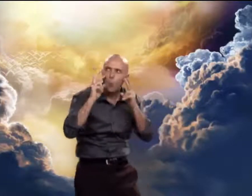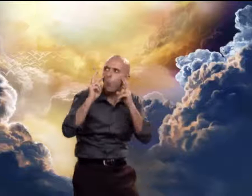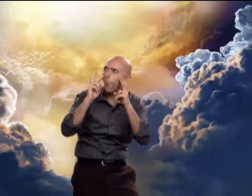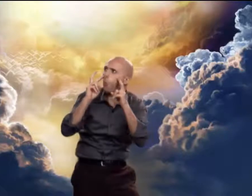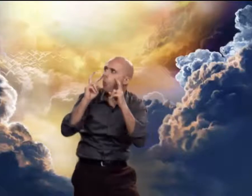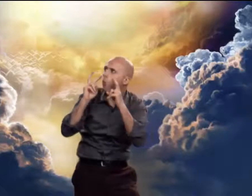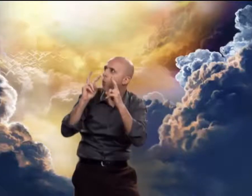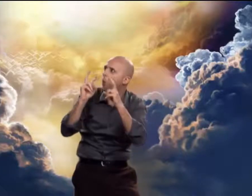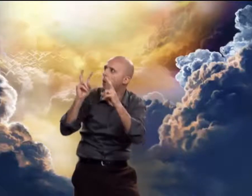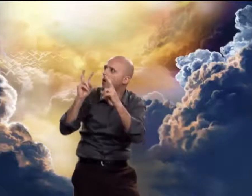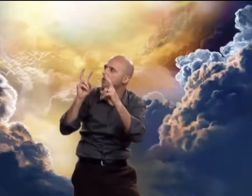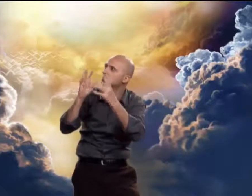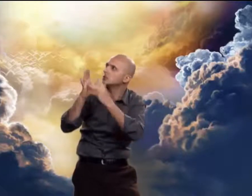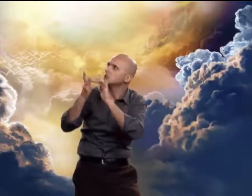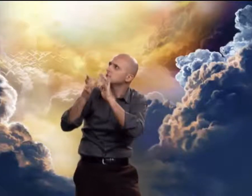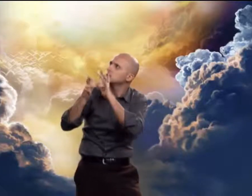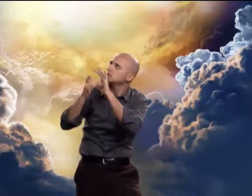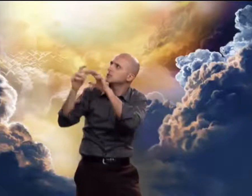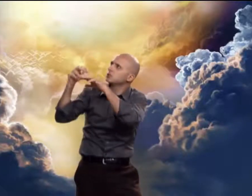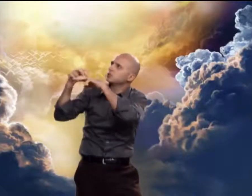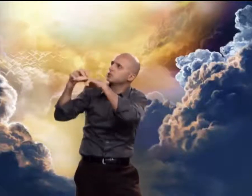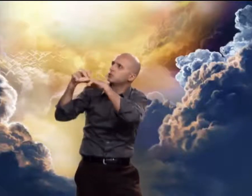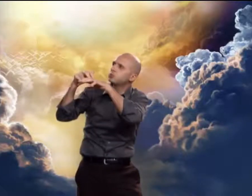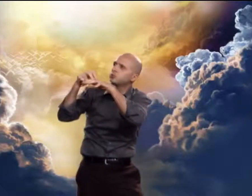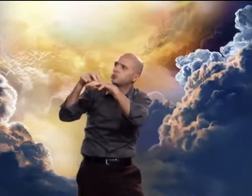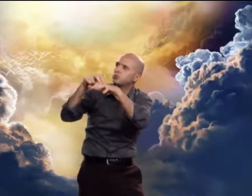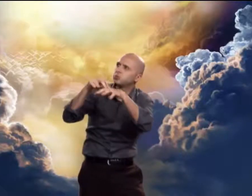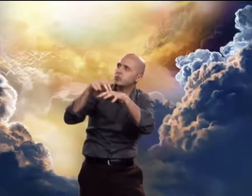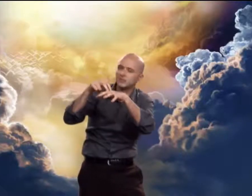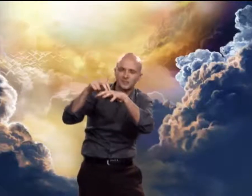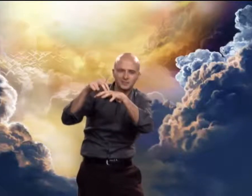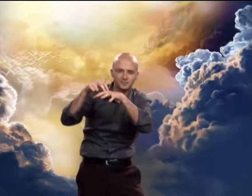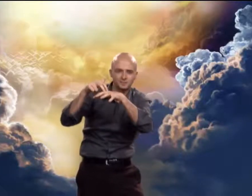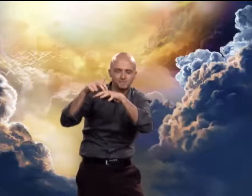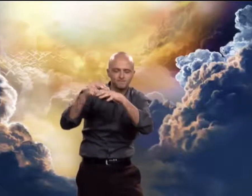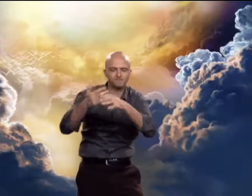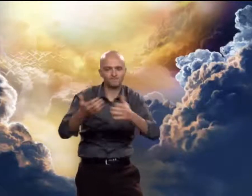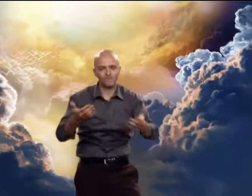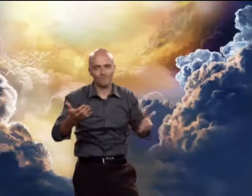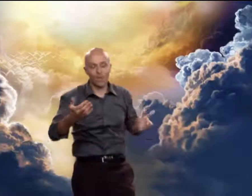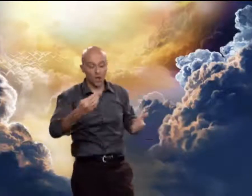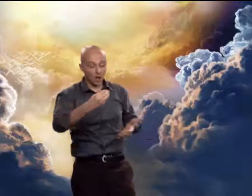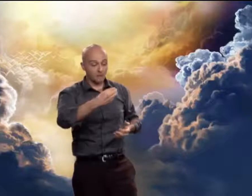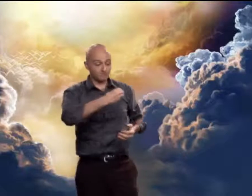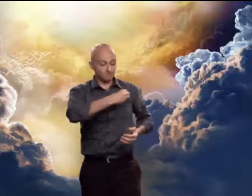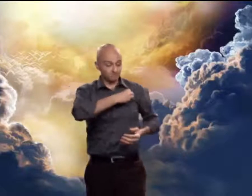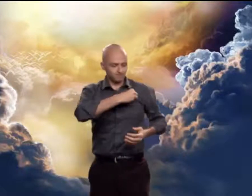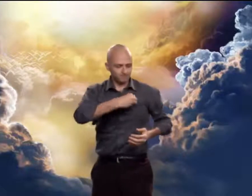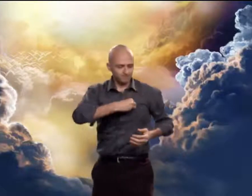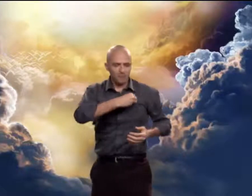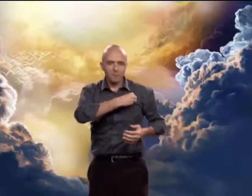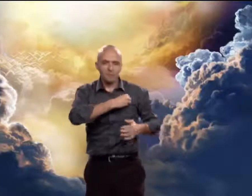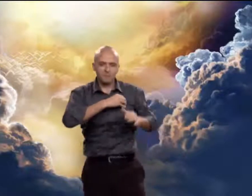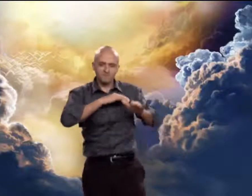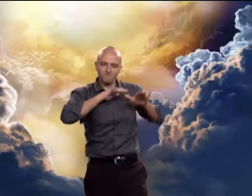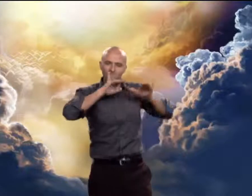consolará Sião e olhará com compaixão para todas as ruínas dela. Ele tornará seus desertos como o